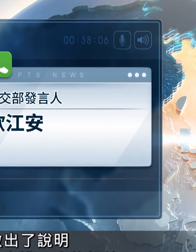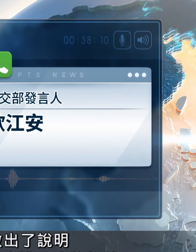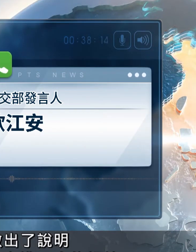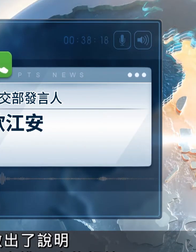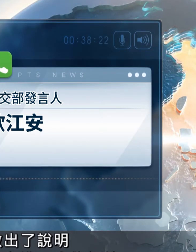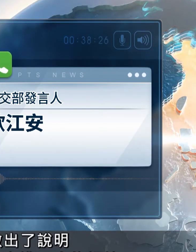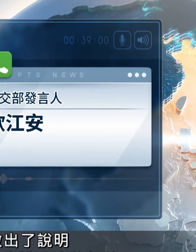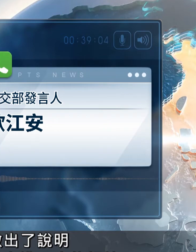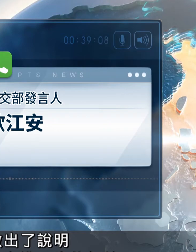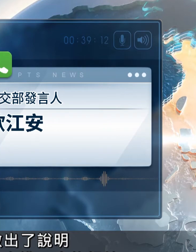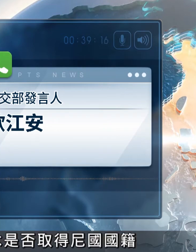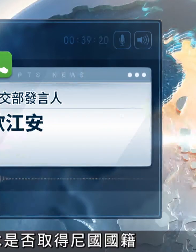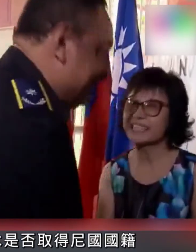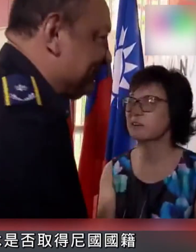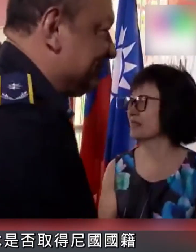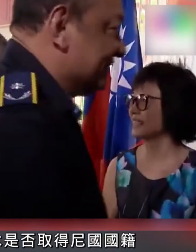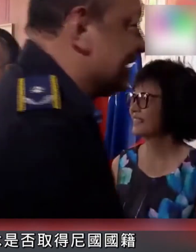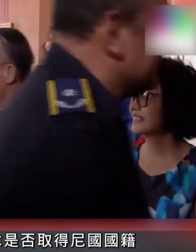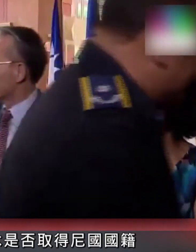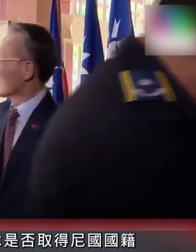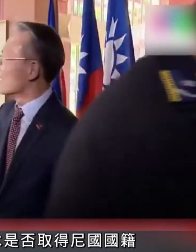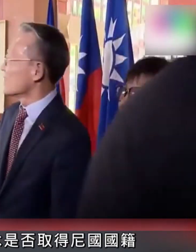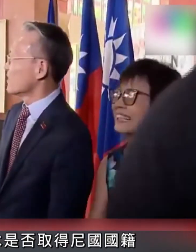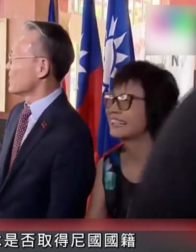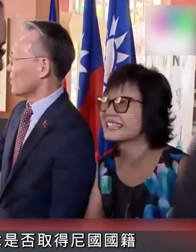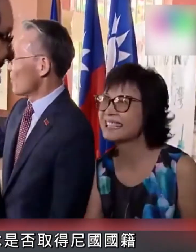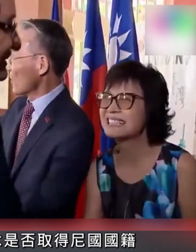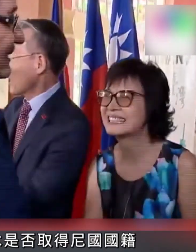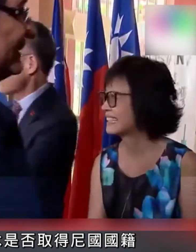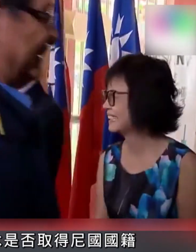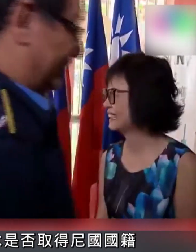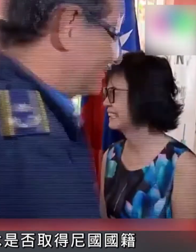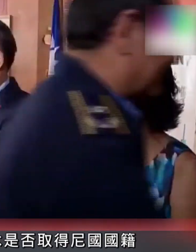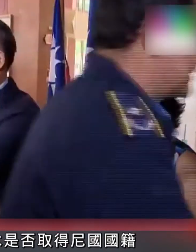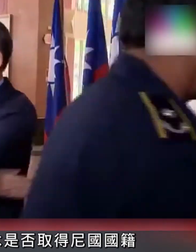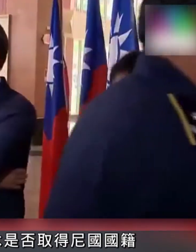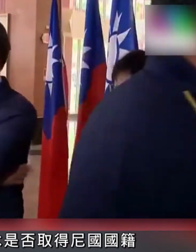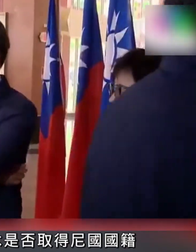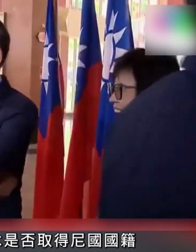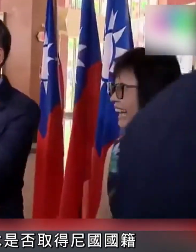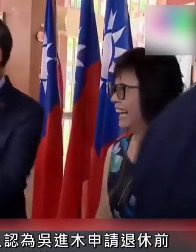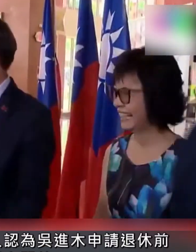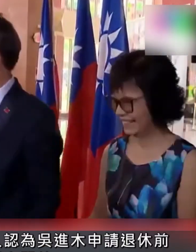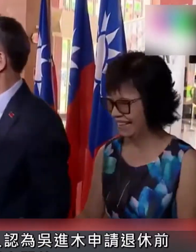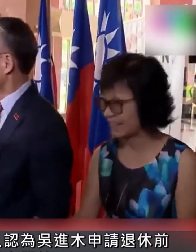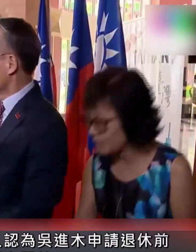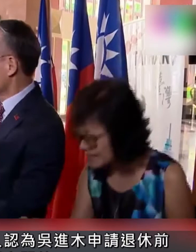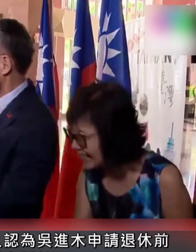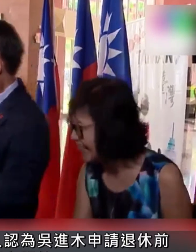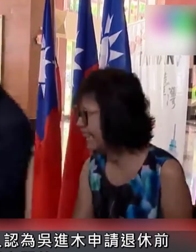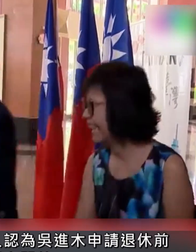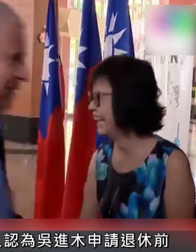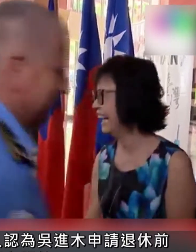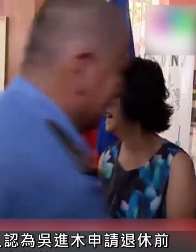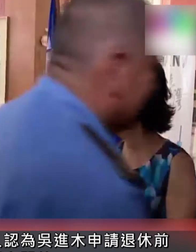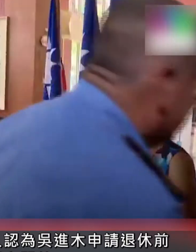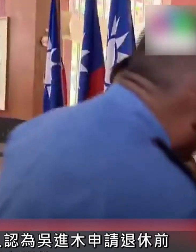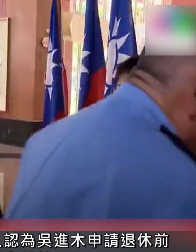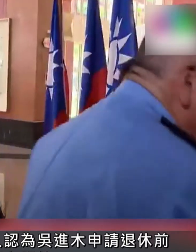有进一步的评论。 外交部对吴敬木是否取得了尼国国籍没有多加评论。前外交部长陈建仁认为，吴敬木